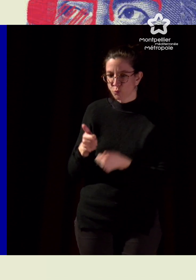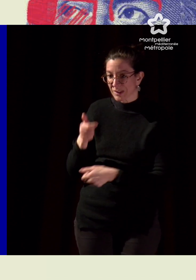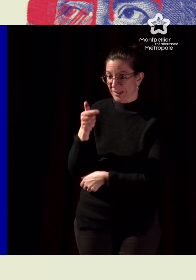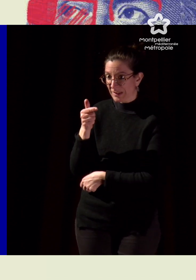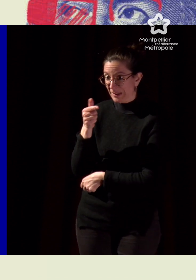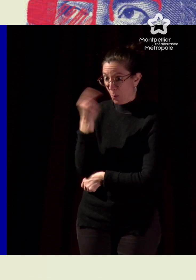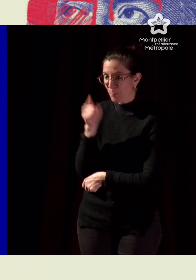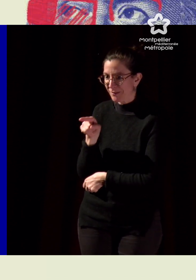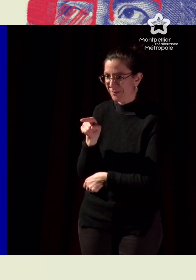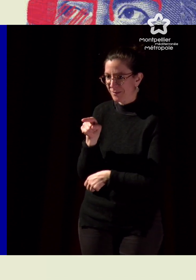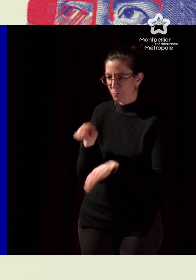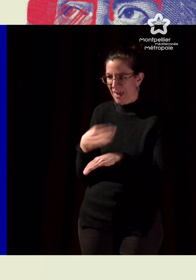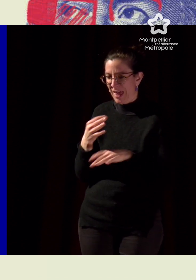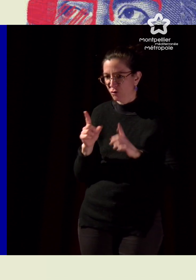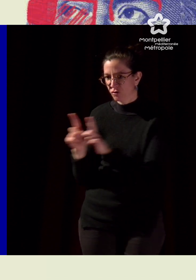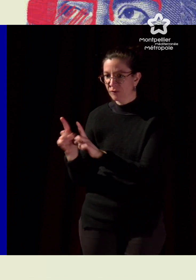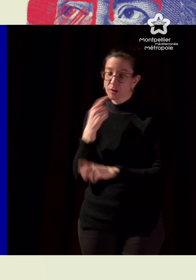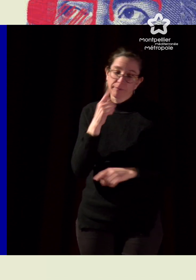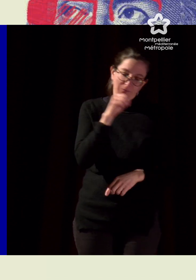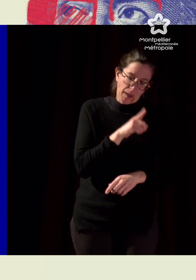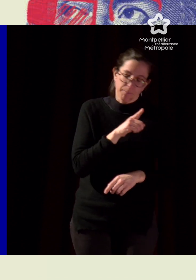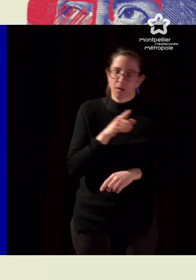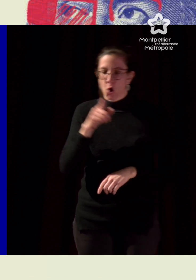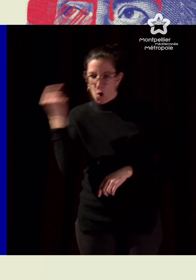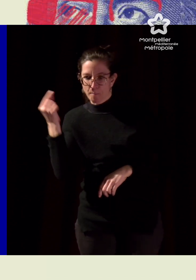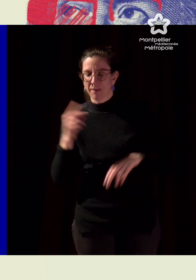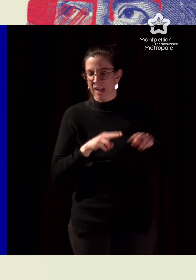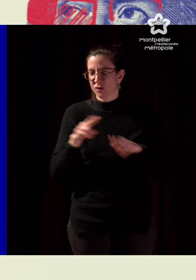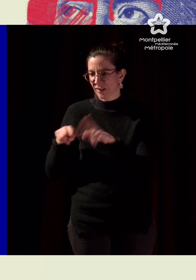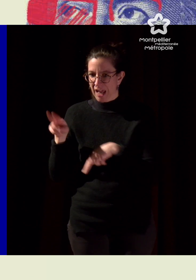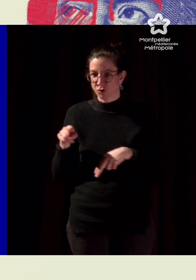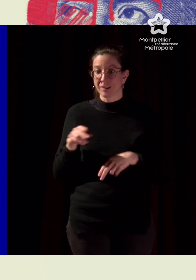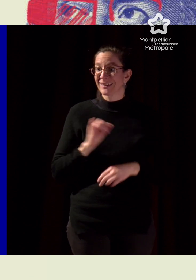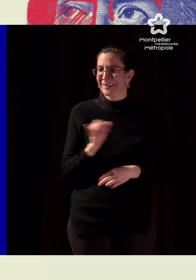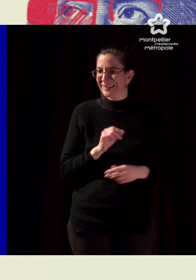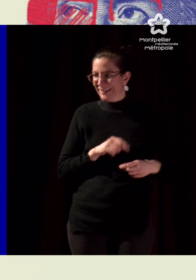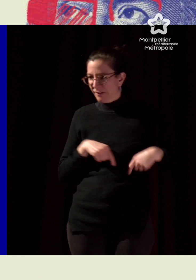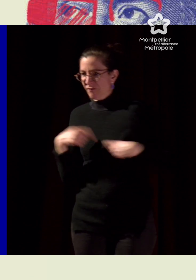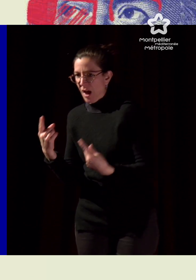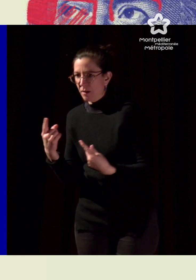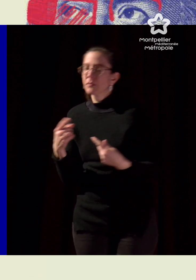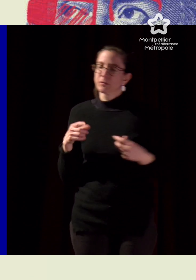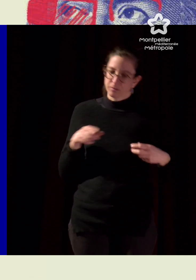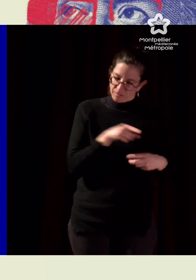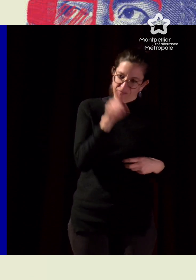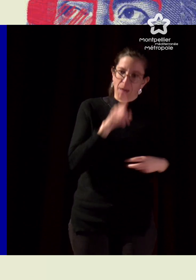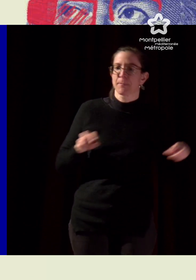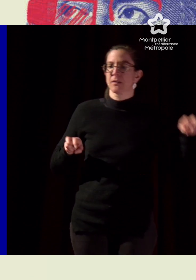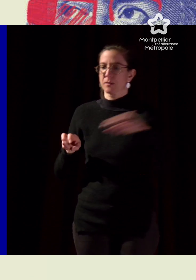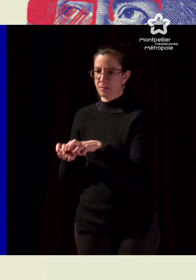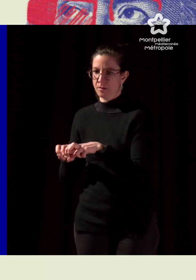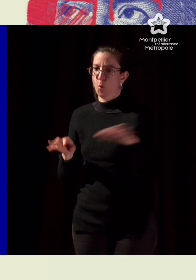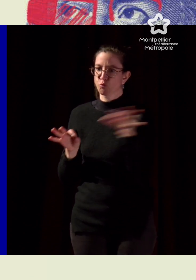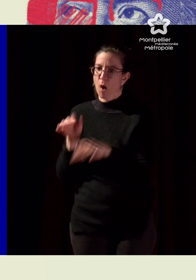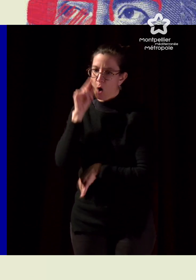Patrilocales, ça veut dire que si un homme et une femme viennent de 2 villages différents, c'est la femme qui bouge. L'inverse, c'est